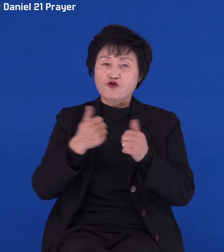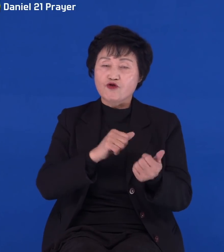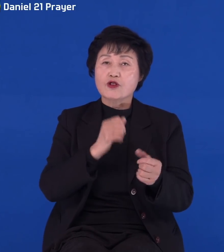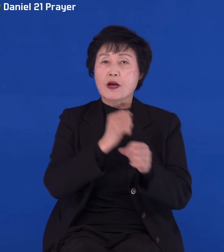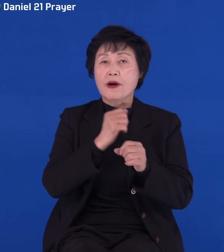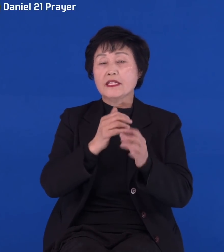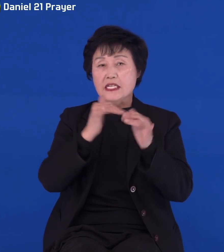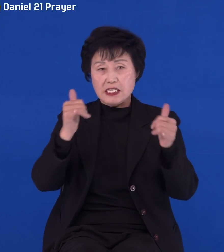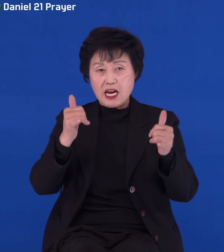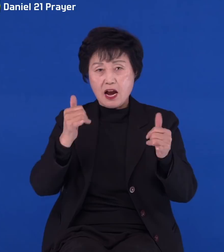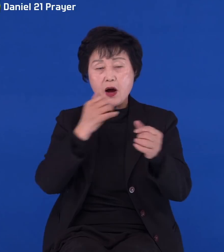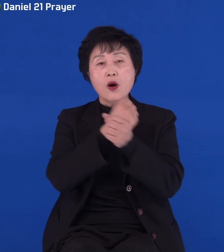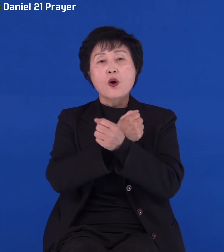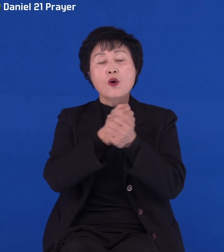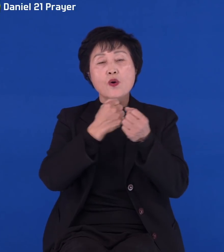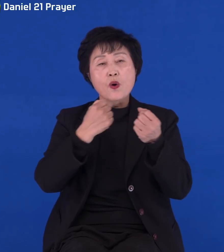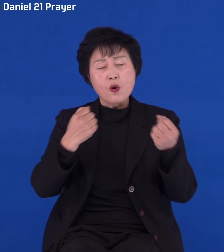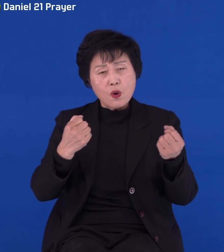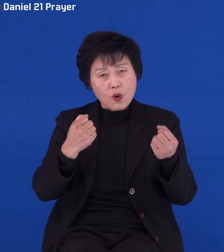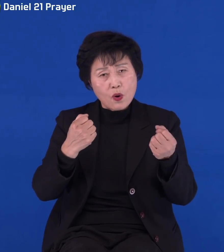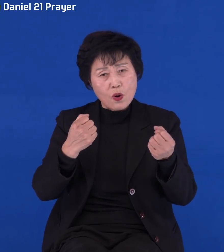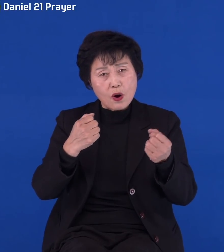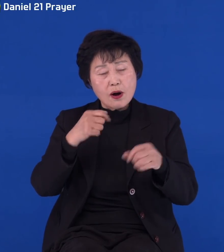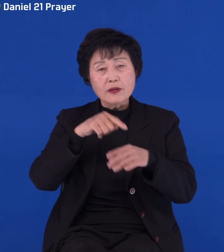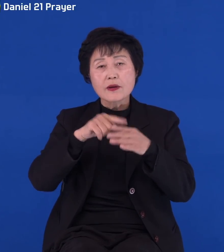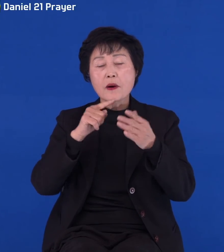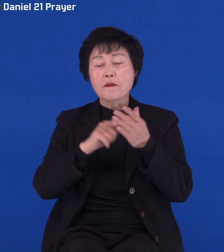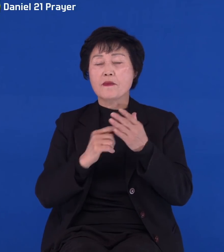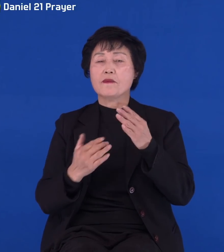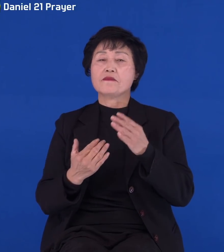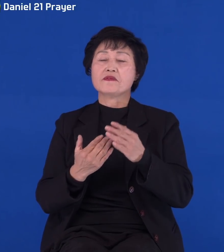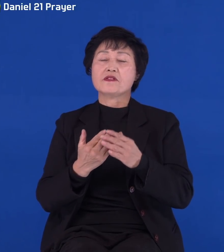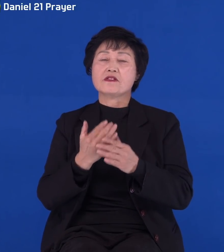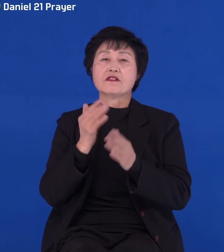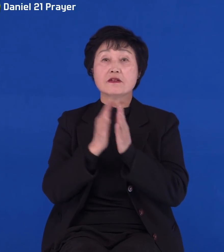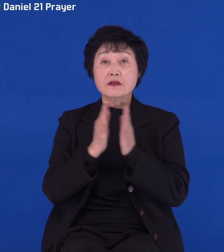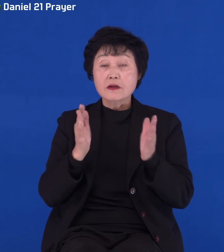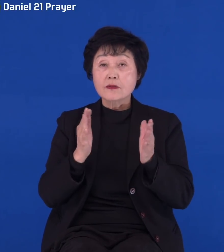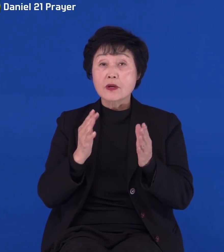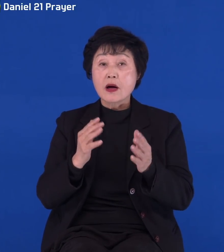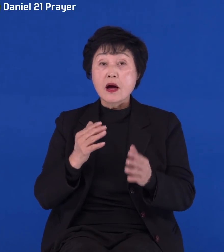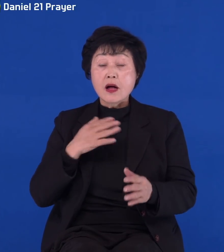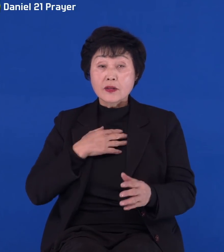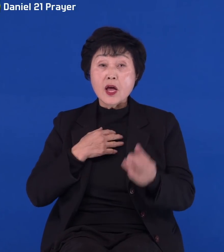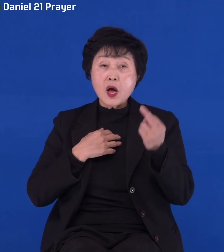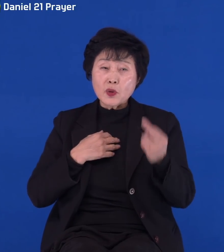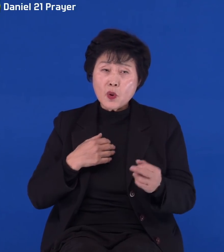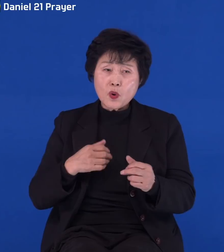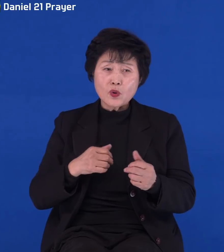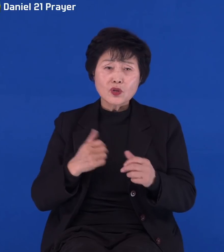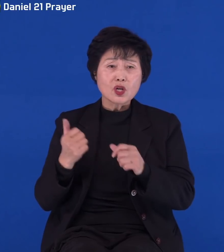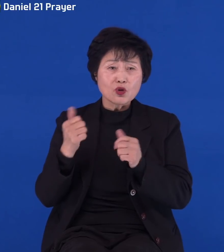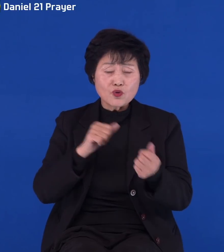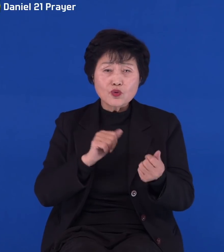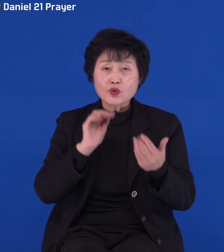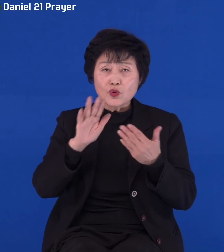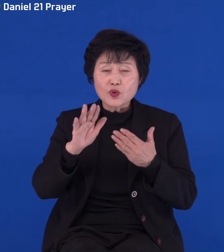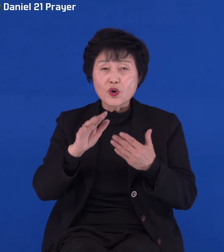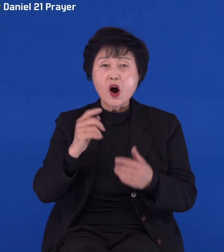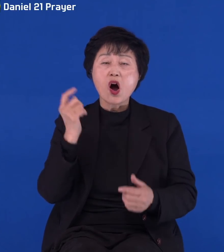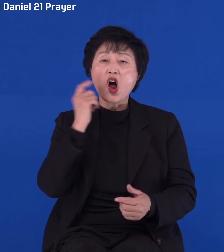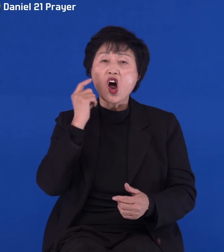감사한데 내가 이렇게 구원의 확신을 가지고 은혜의 기쁨을 누리게 되었는데 동생을 죽이고 거짓 증언했던 사람들의 마음이 얼마나